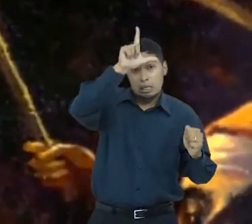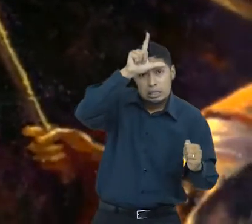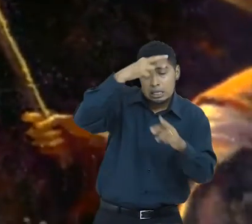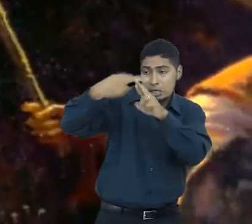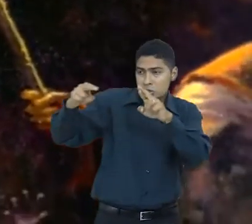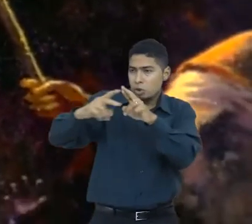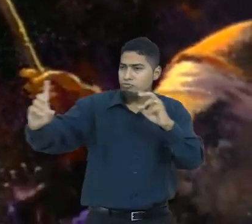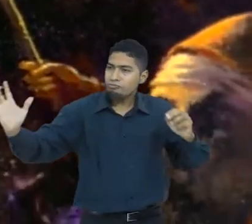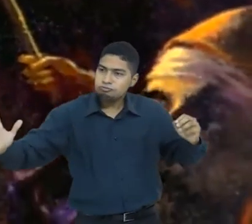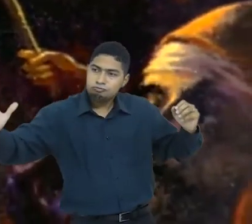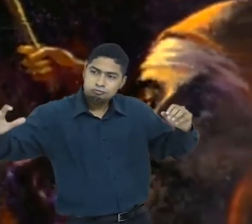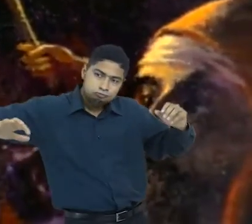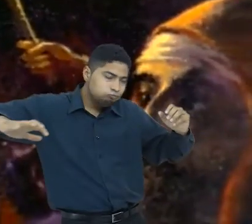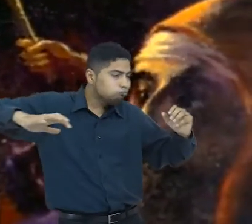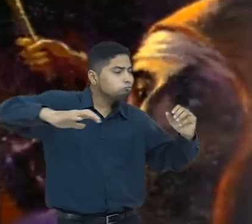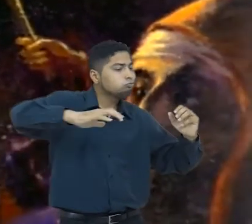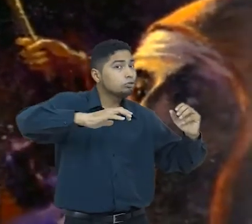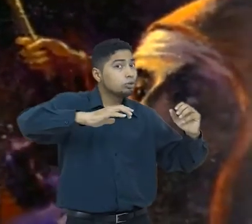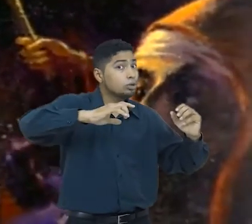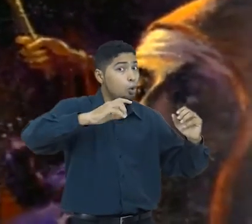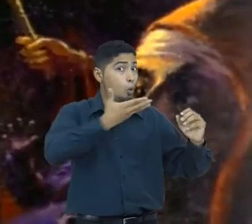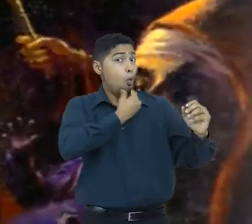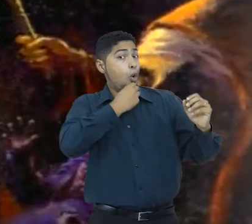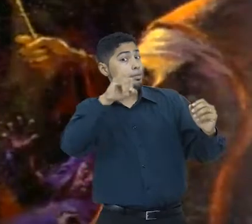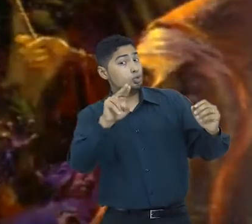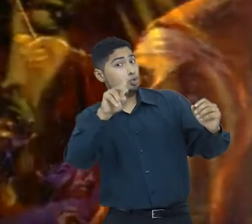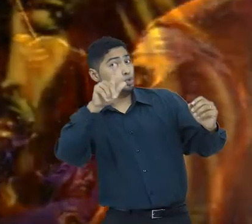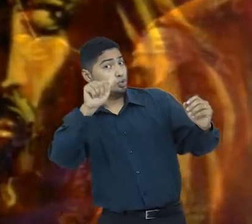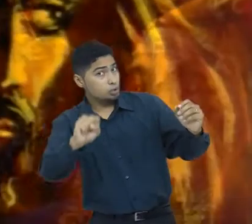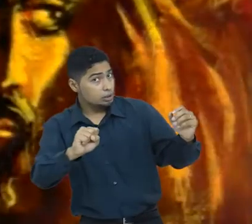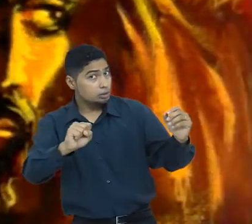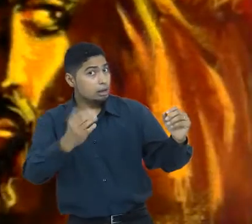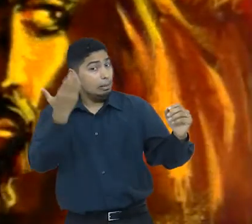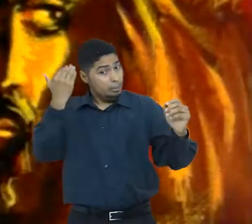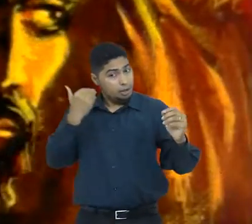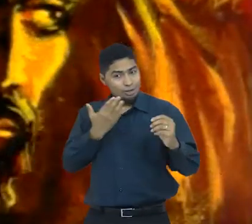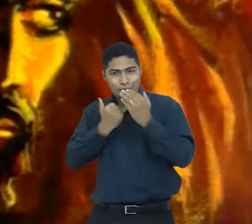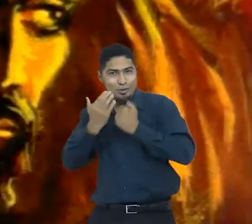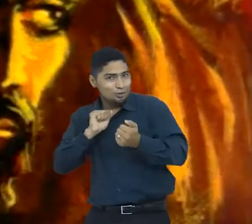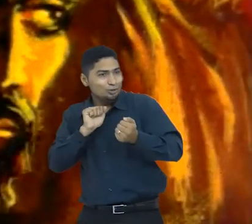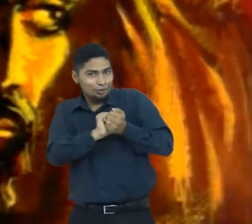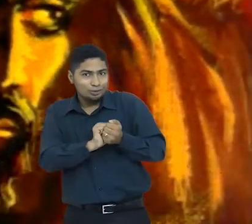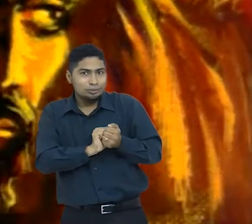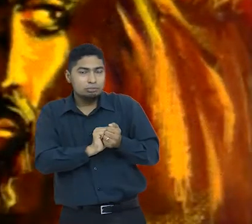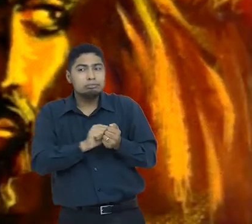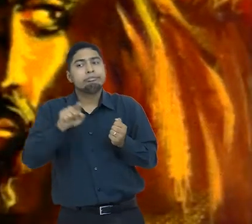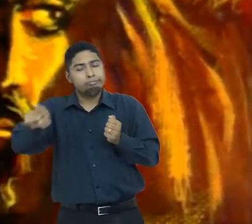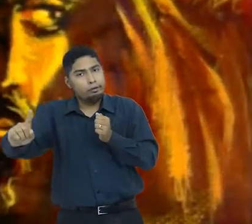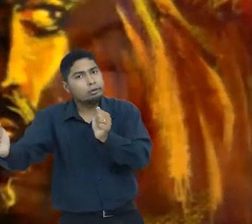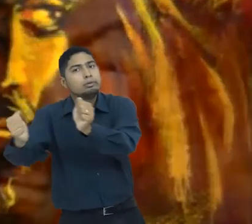do templo e alguns líderes religiosos apareceram à sua procura. Judas, que havia acabado de comer com Jesus, liderava o